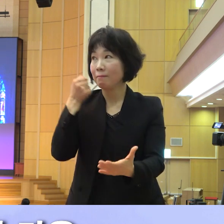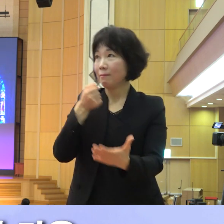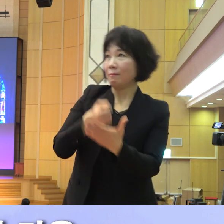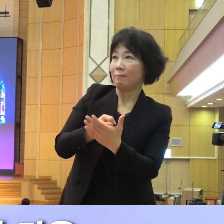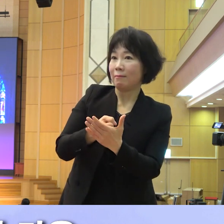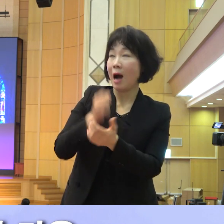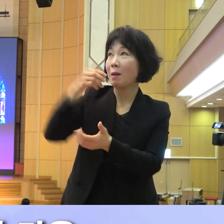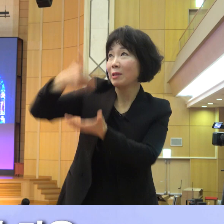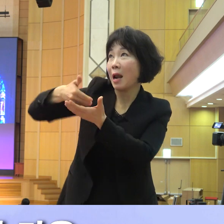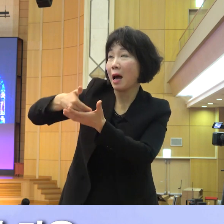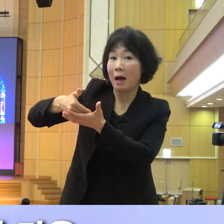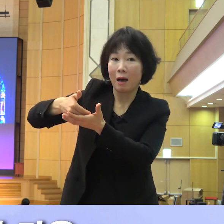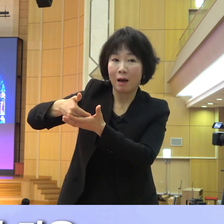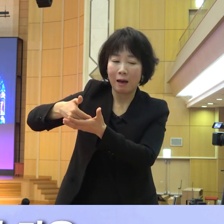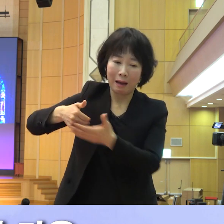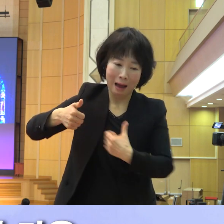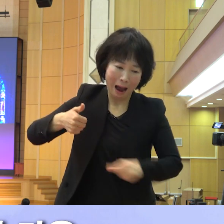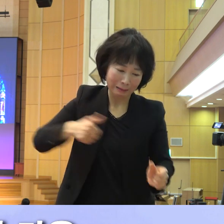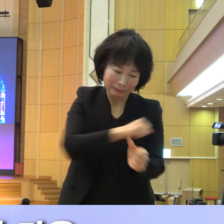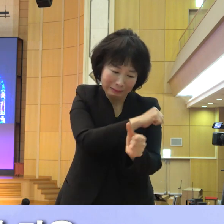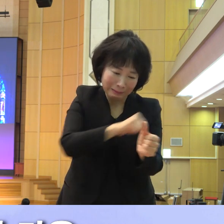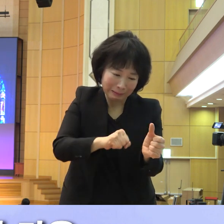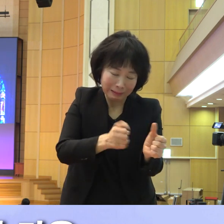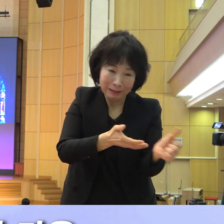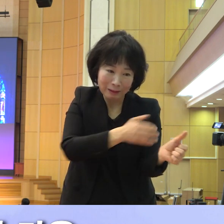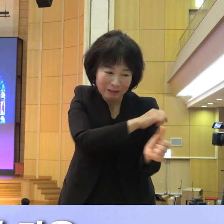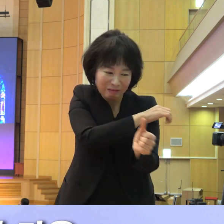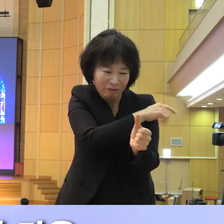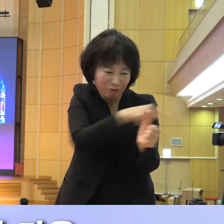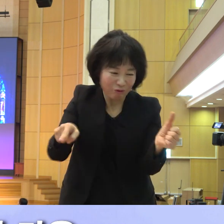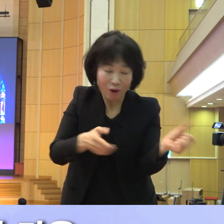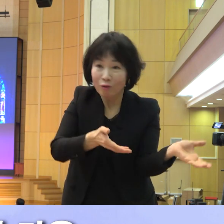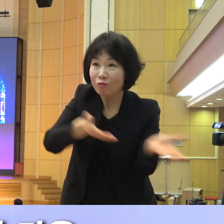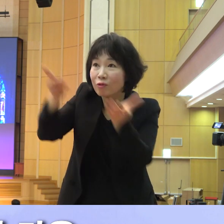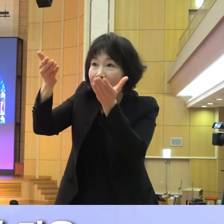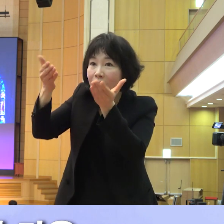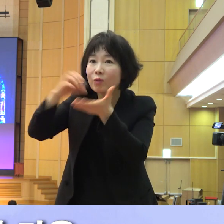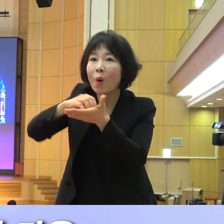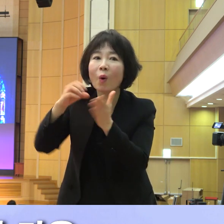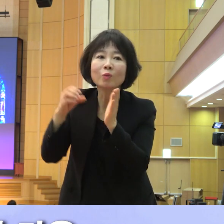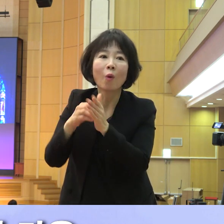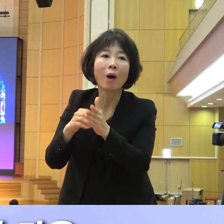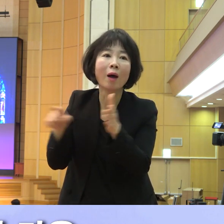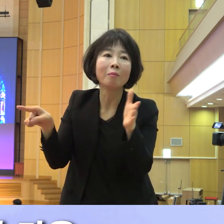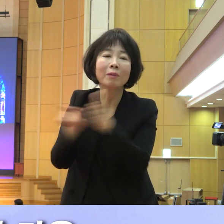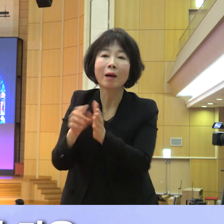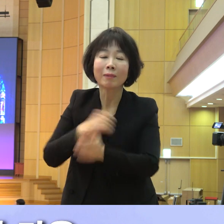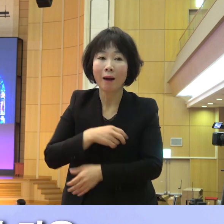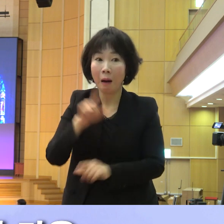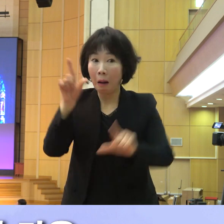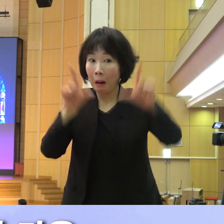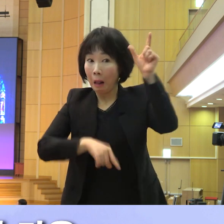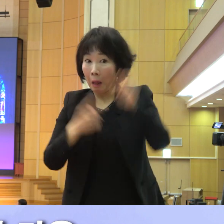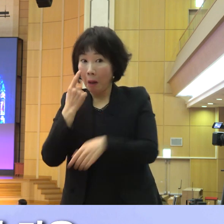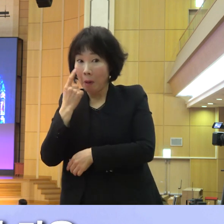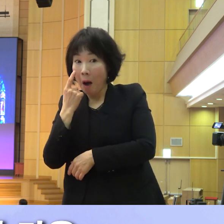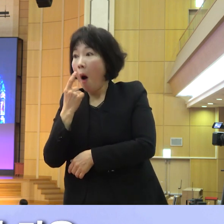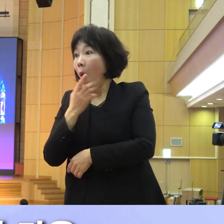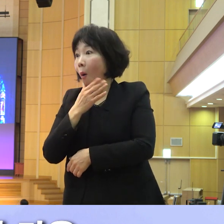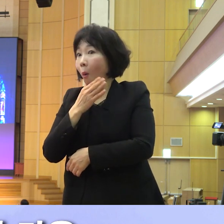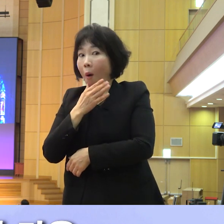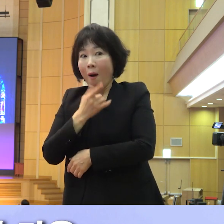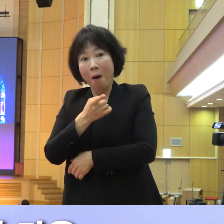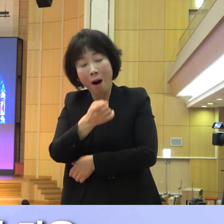드려서 복 달라고 안 해도 하나님이 감탄하시면서, 야, 이제서야 내가 나를 경외한 줄